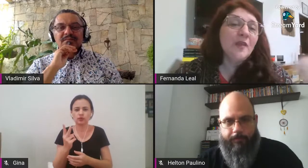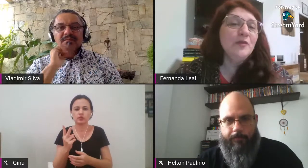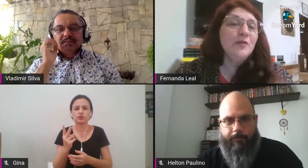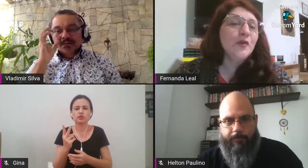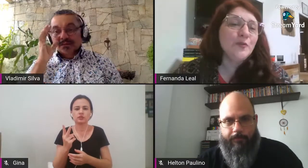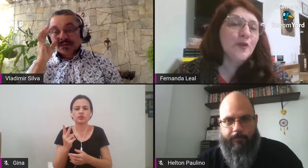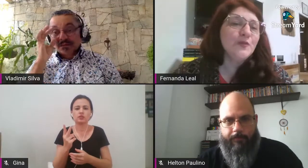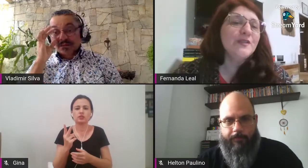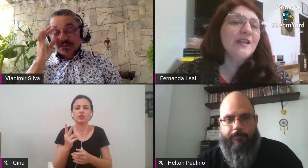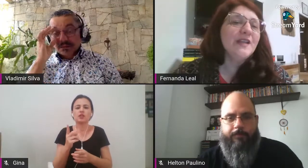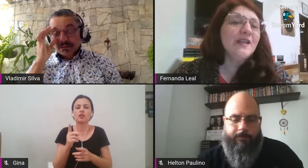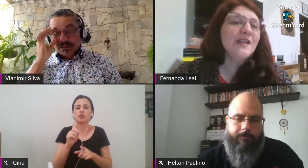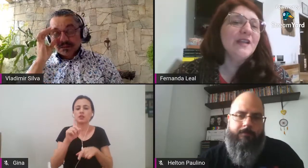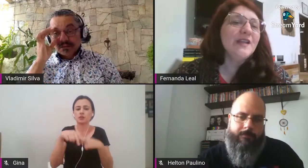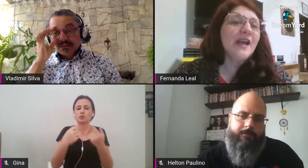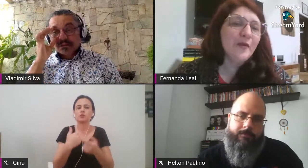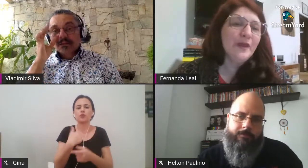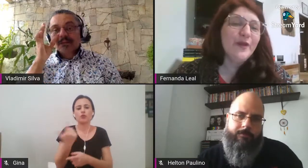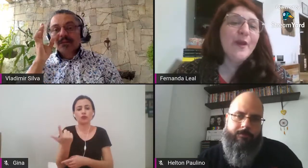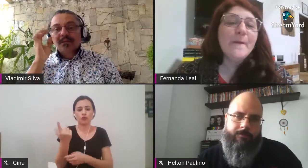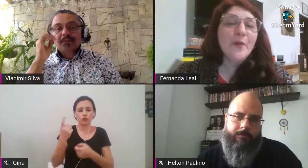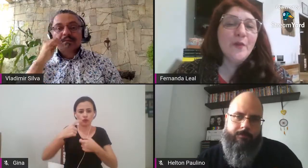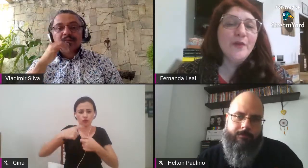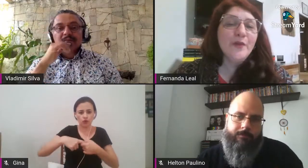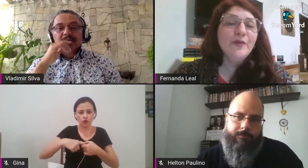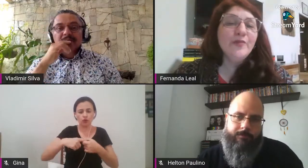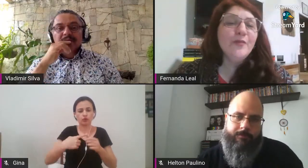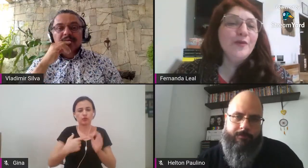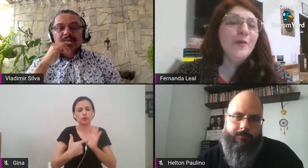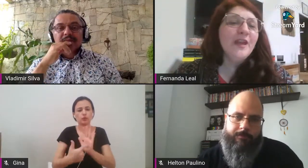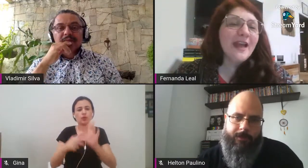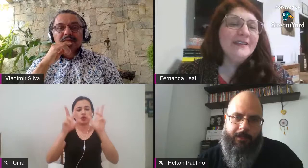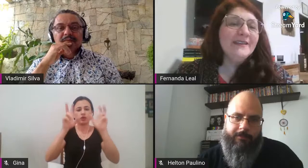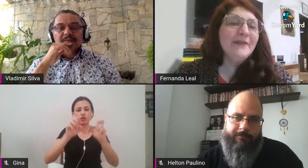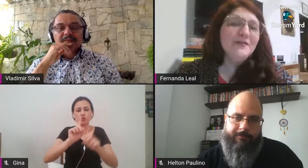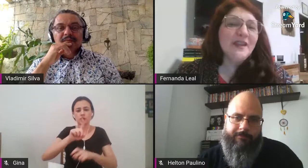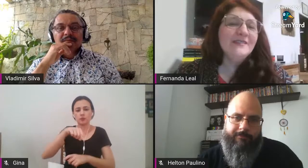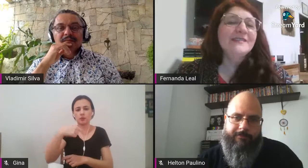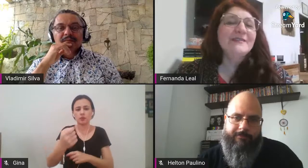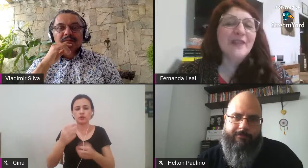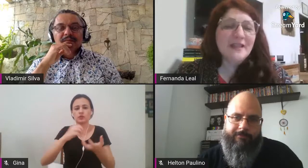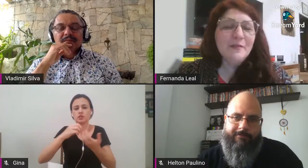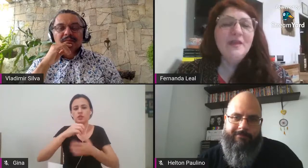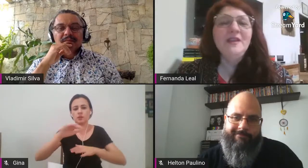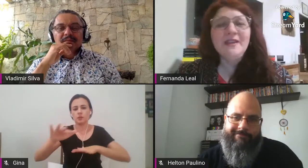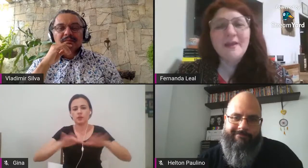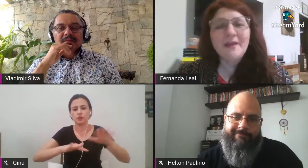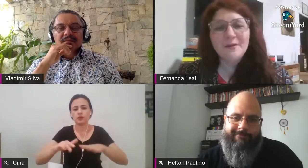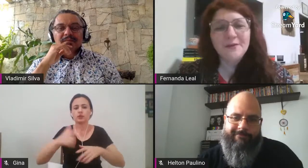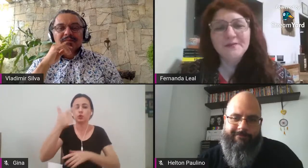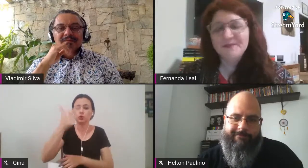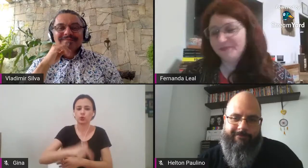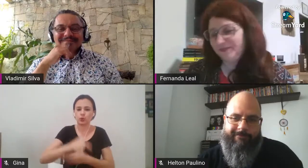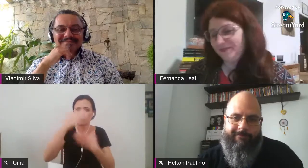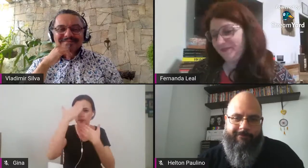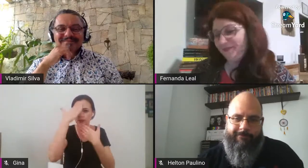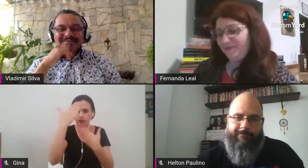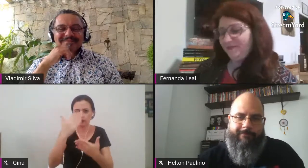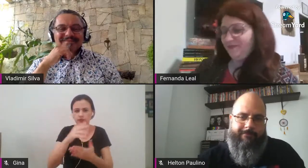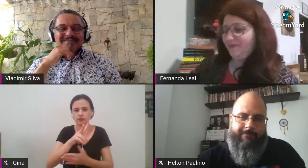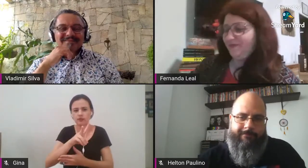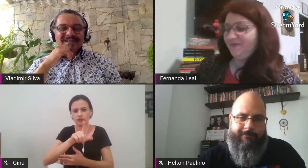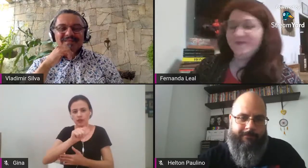apresento o tema do nosso próximo CH em Movimento. Muito, muito obrigada, mais uma vez, Vladimir e Elton.